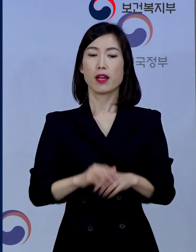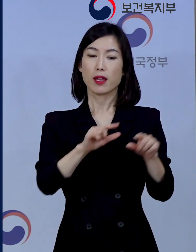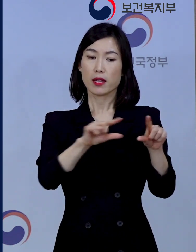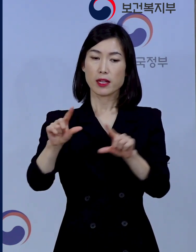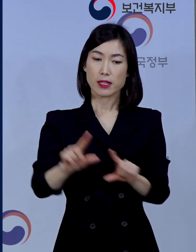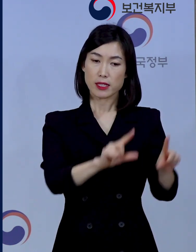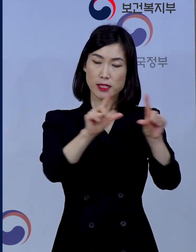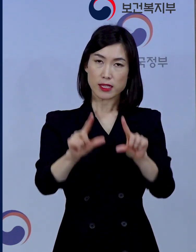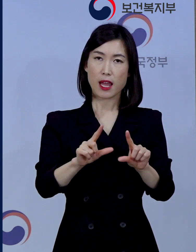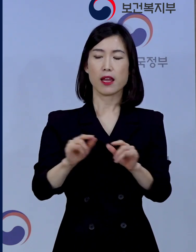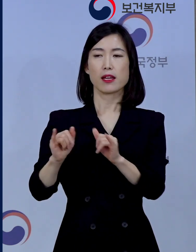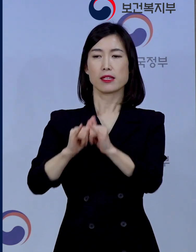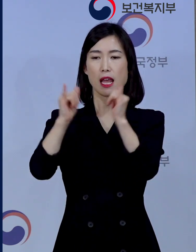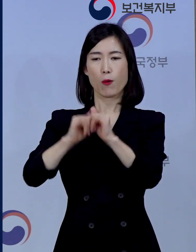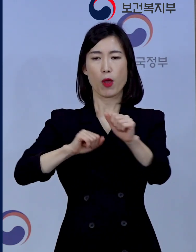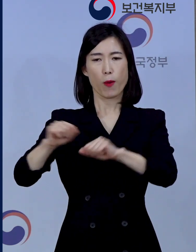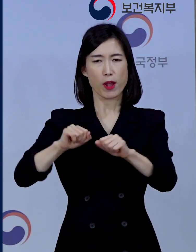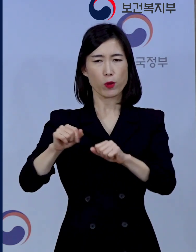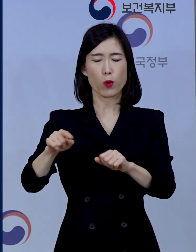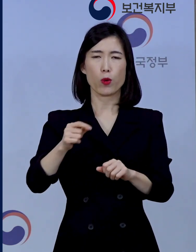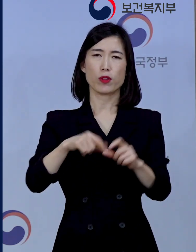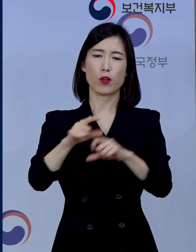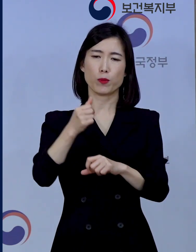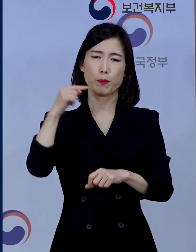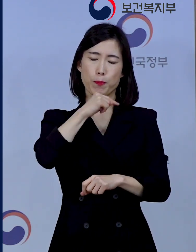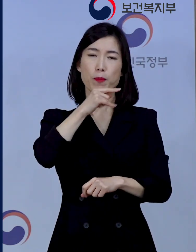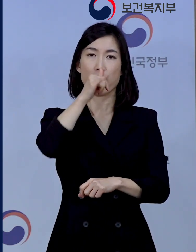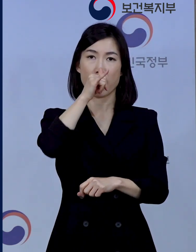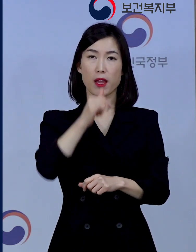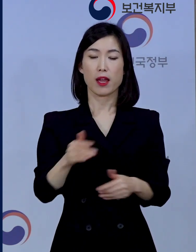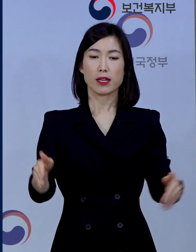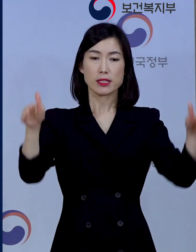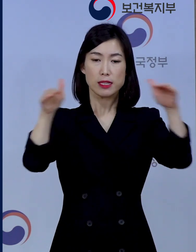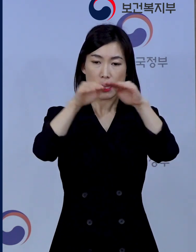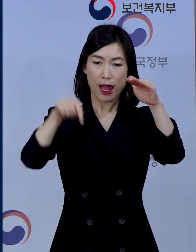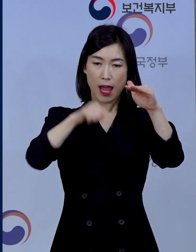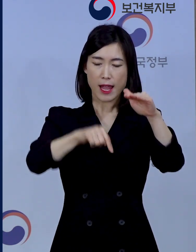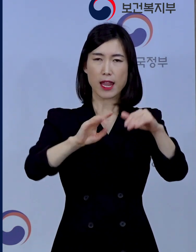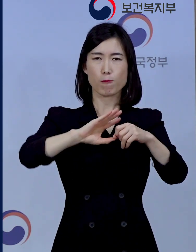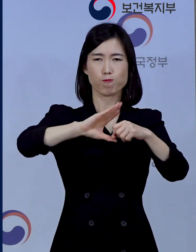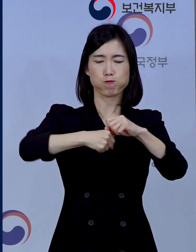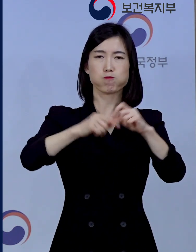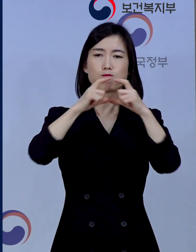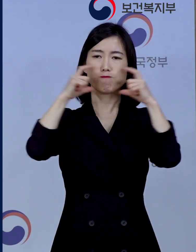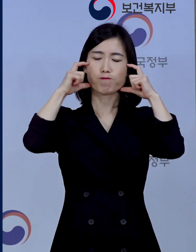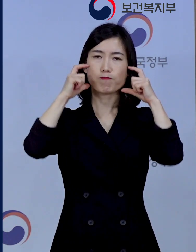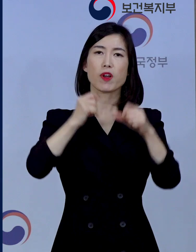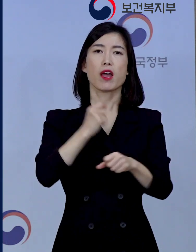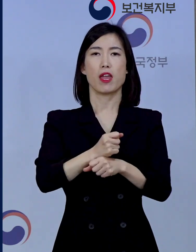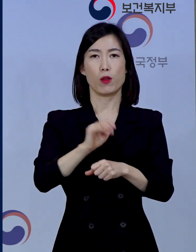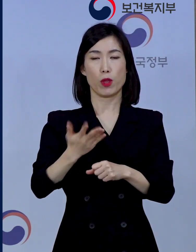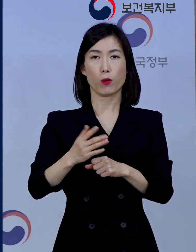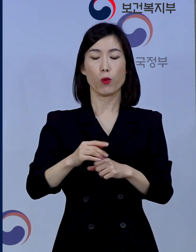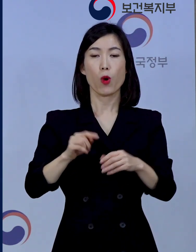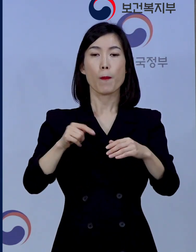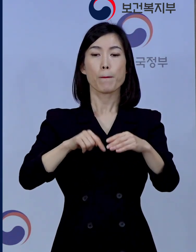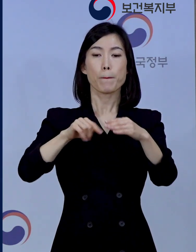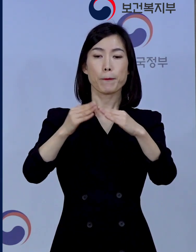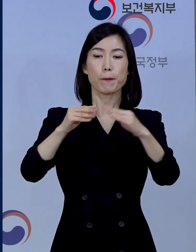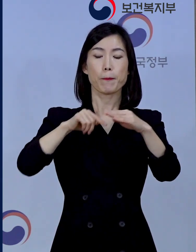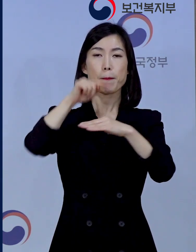일상과 사회경제적 활동에 대한 제한 조치도 강화됩니다. 실내 전체와 2m 이상 거리 유지가 되지